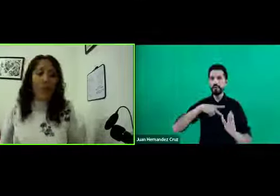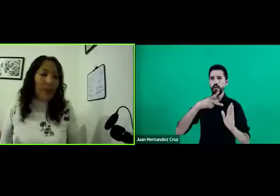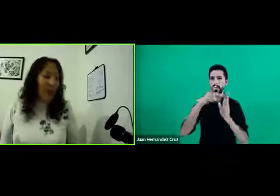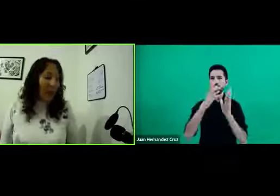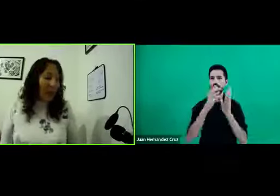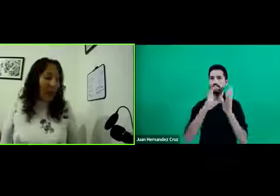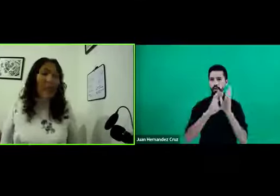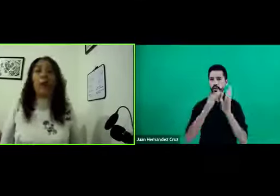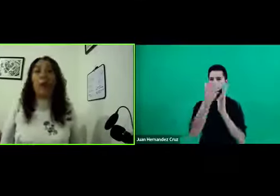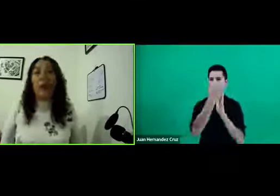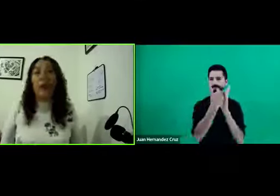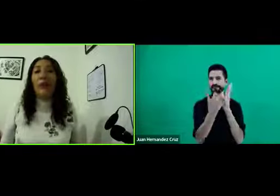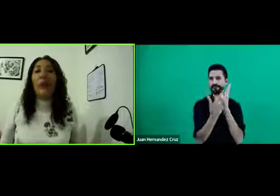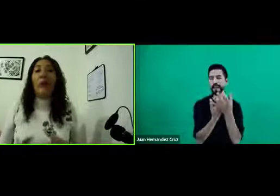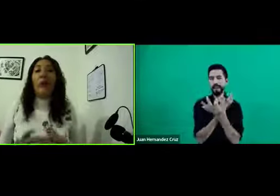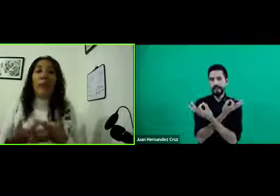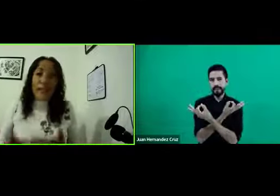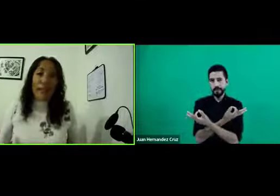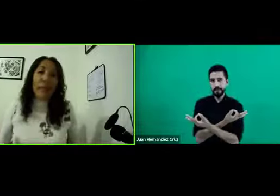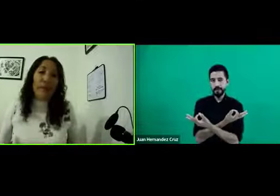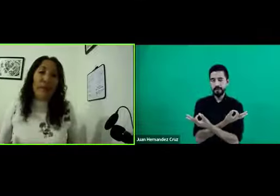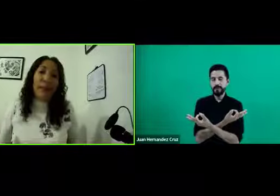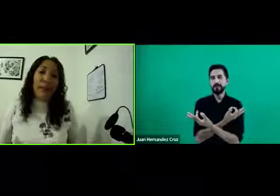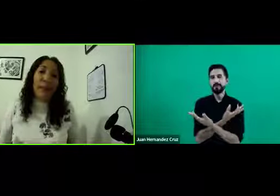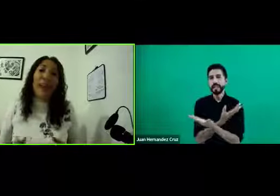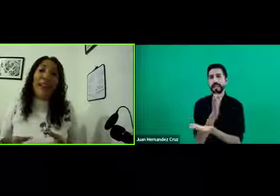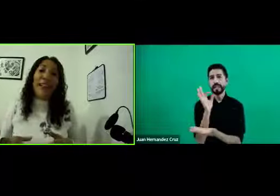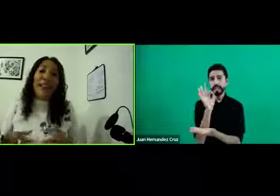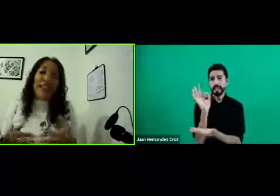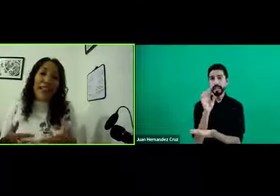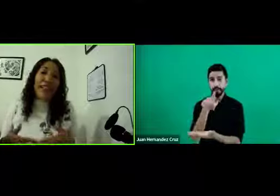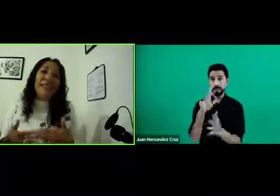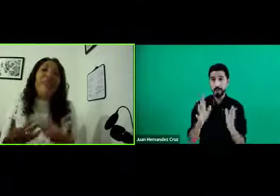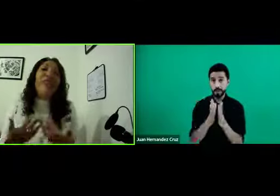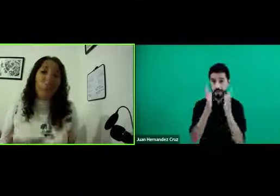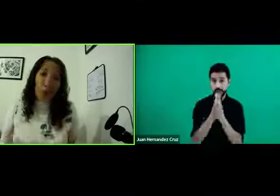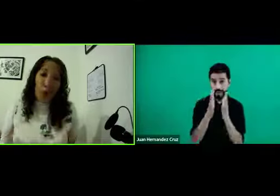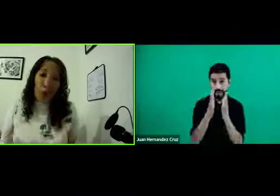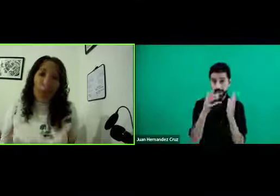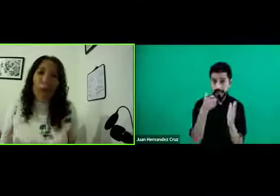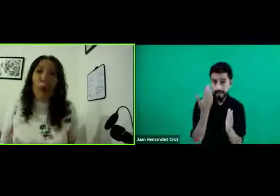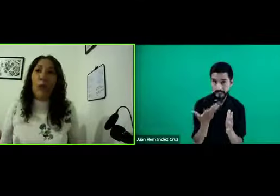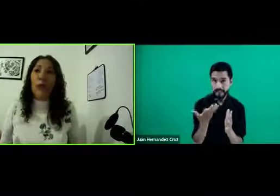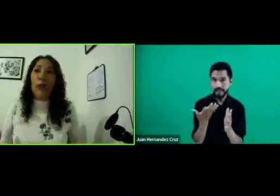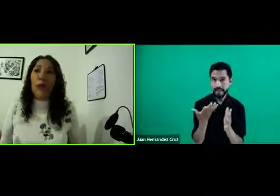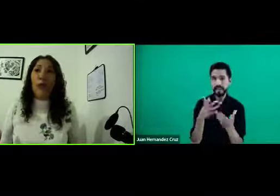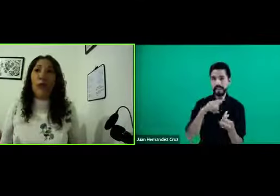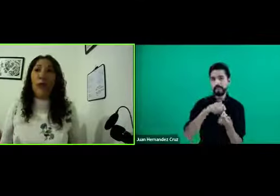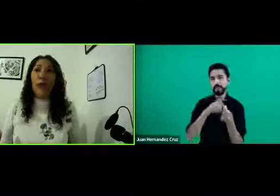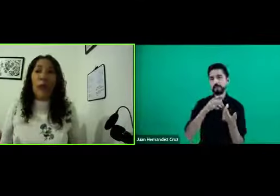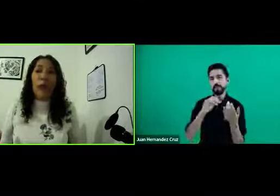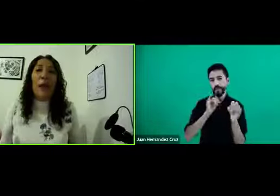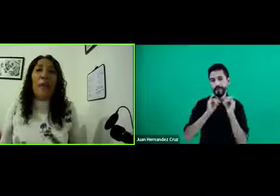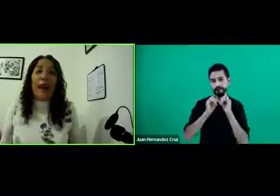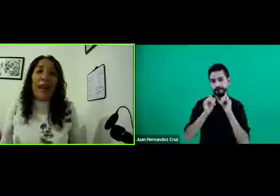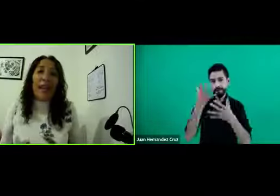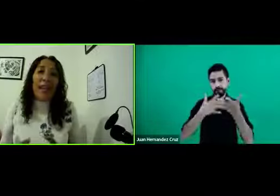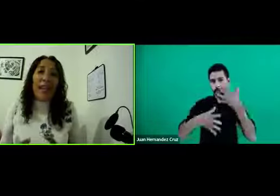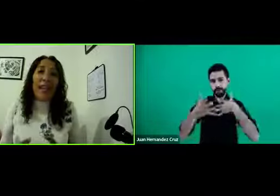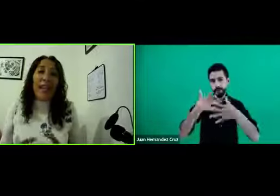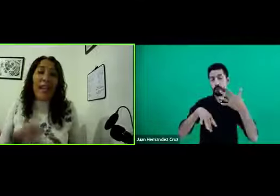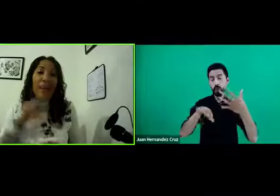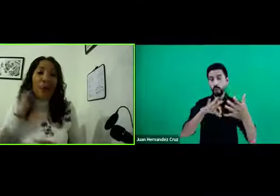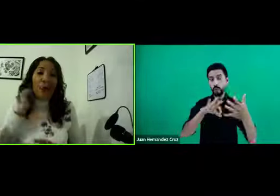meditación, que en algún momento tú quisieras participar en hacer esta traducción de alguno de ellos